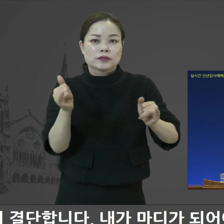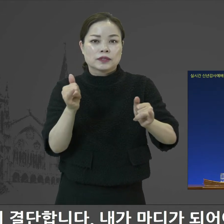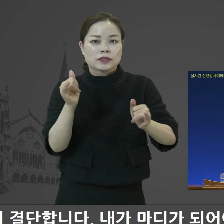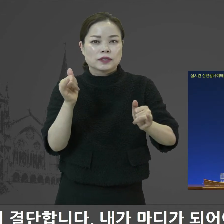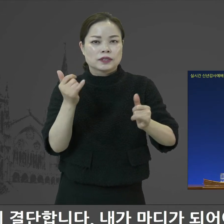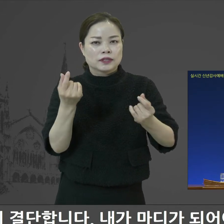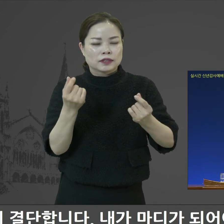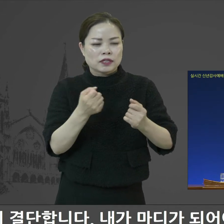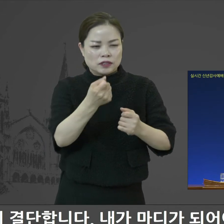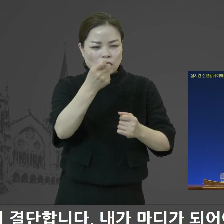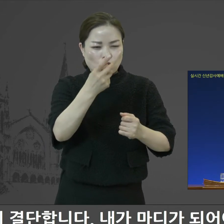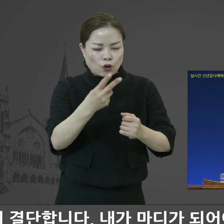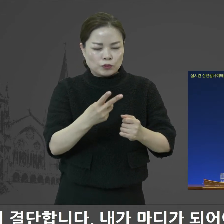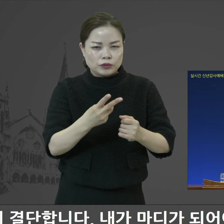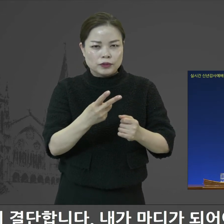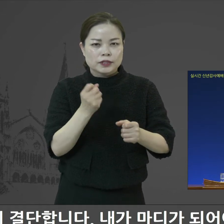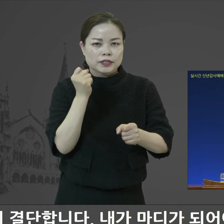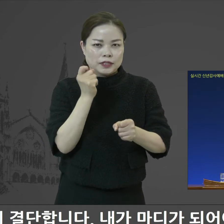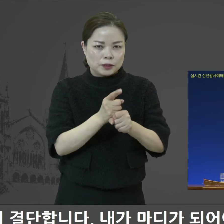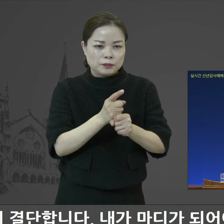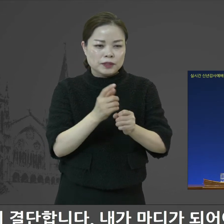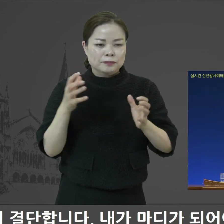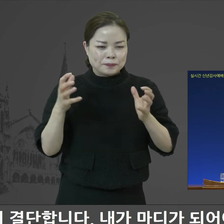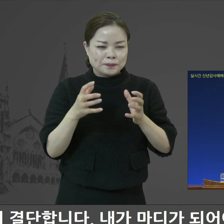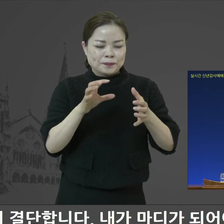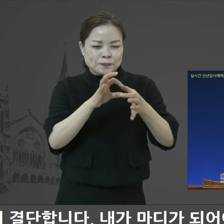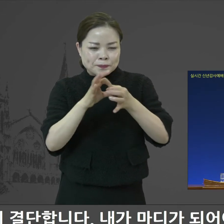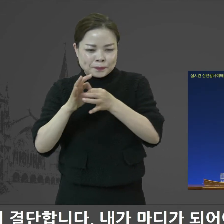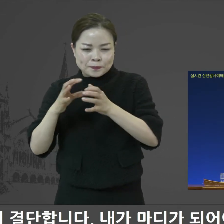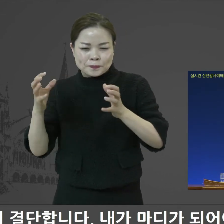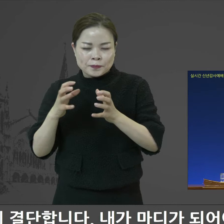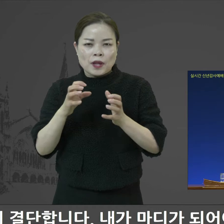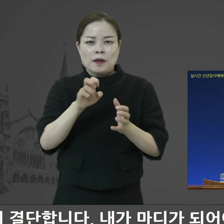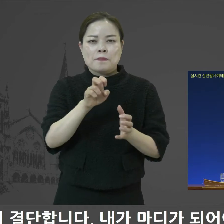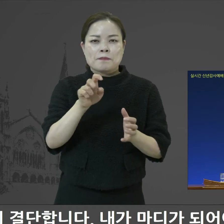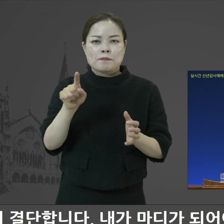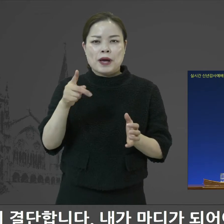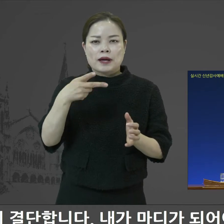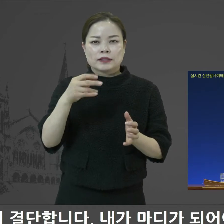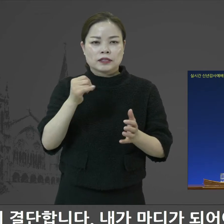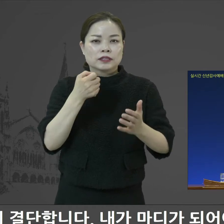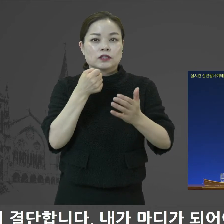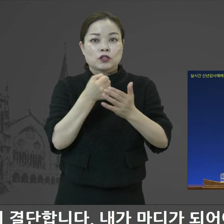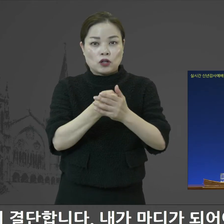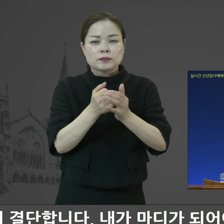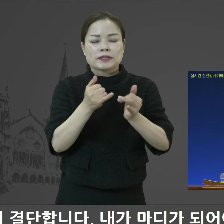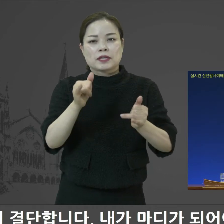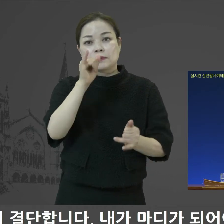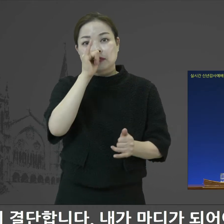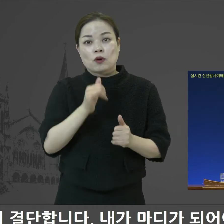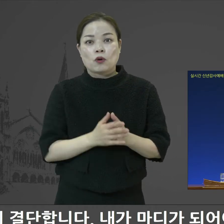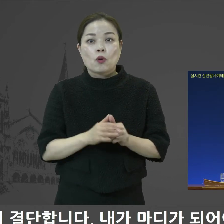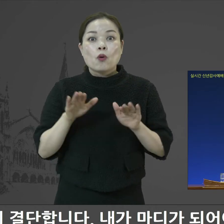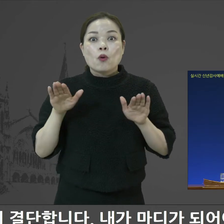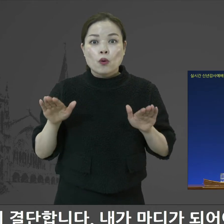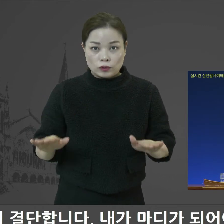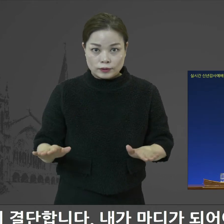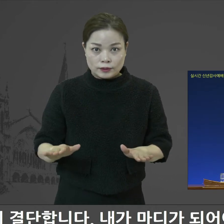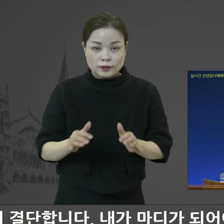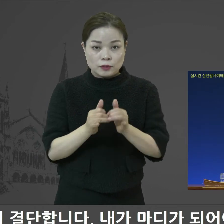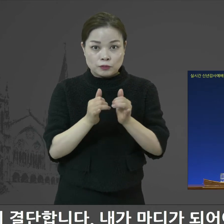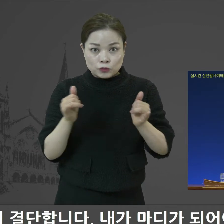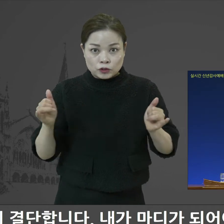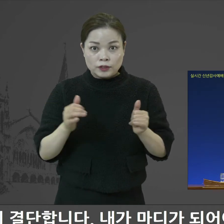알기에 여러분 계신 것 같아요. 지난 말씀을 듣고 그래 마디가 되자 이렇게 결심하신 분들이 있을 겁니다. 오늘 그런